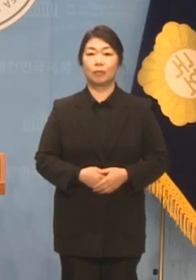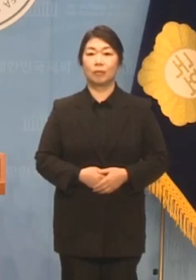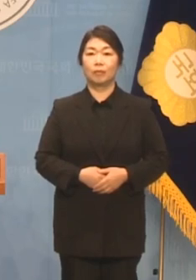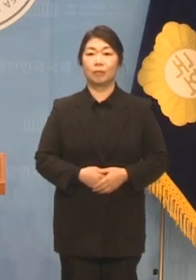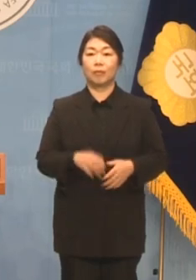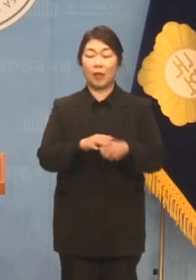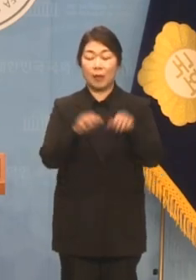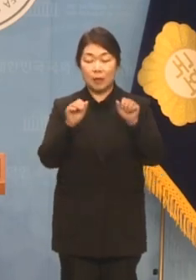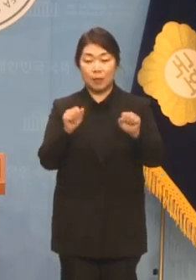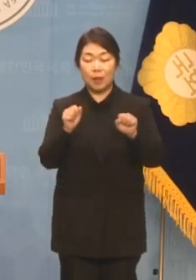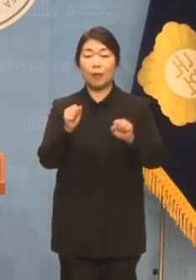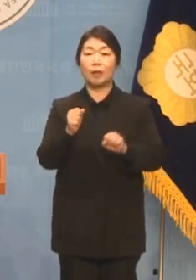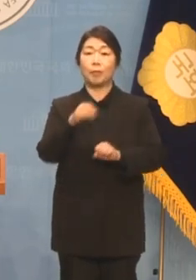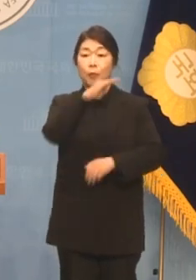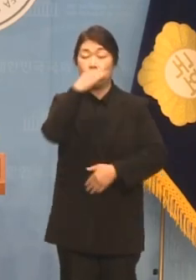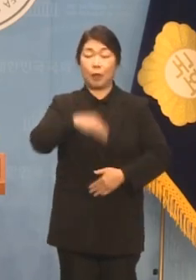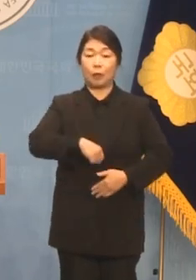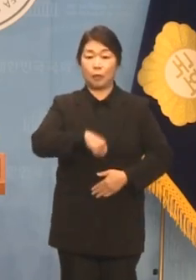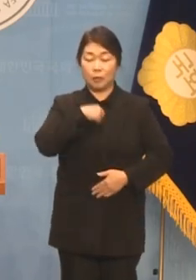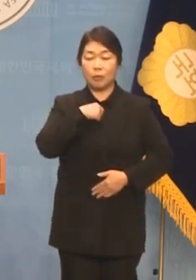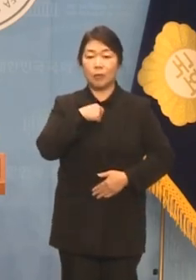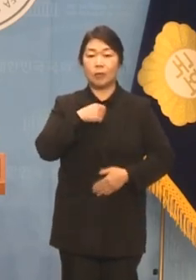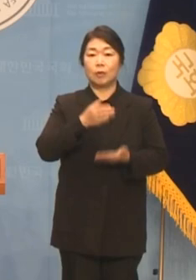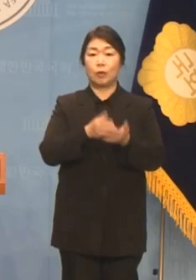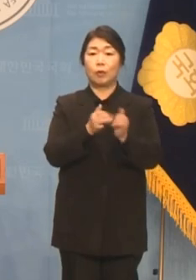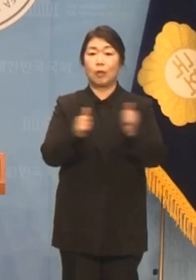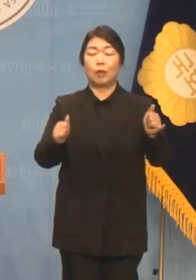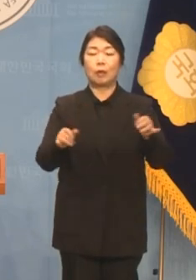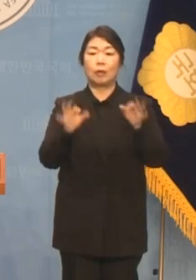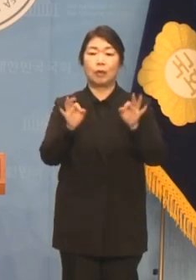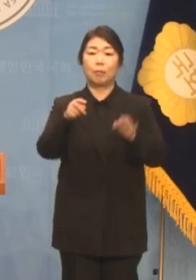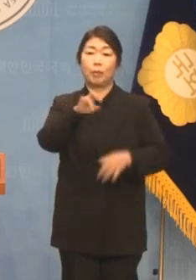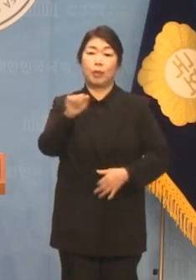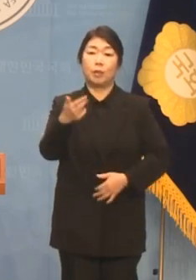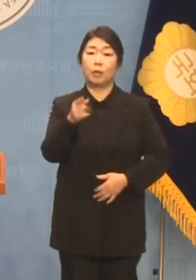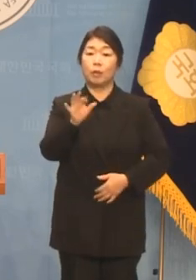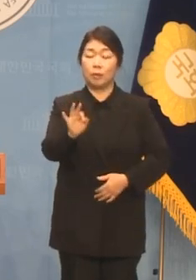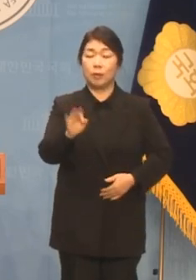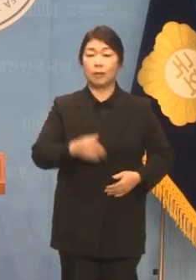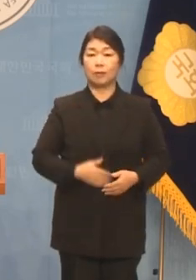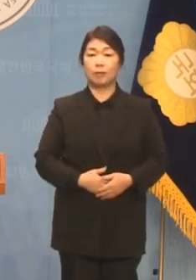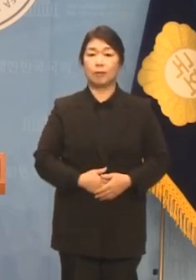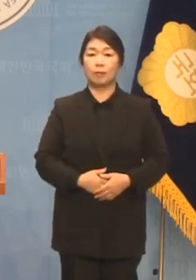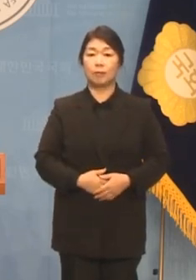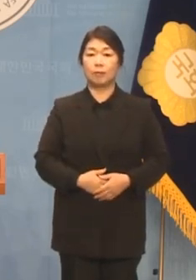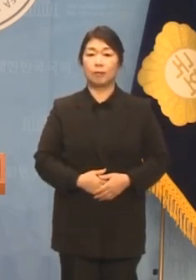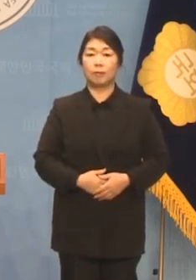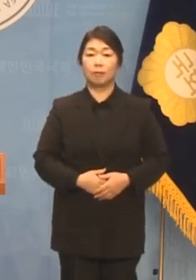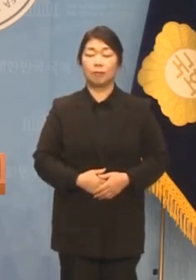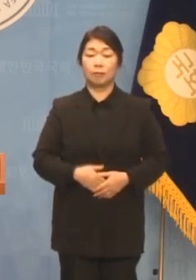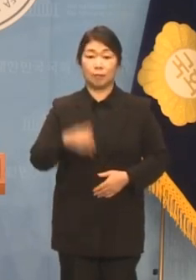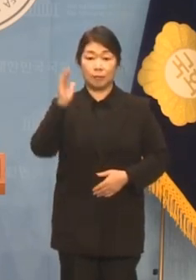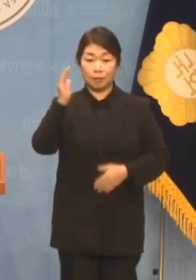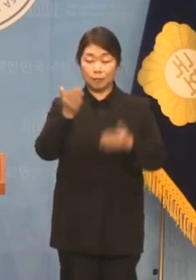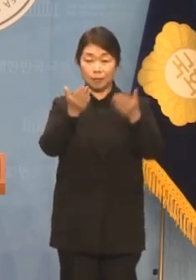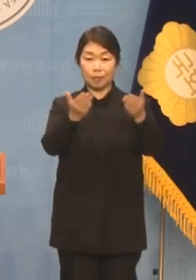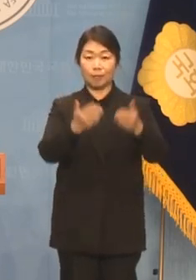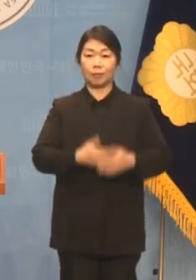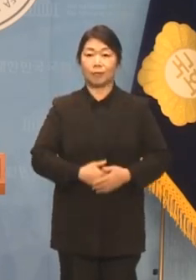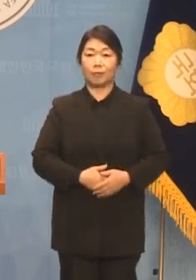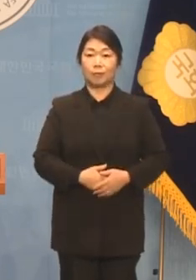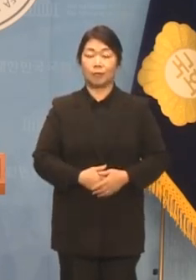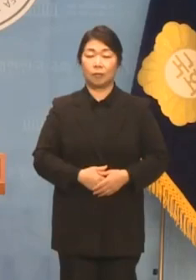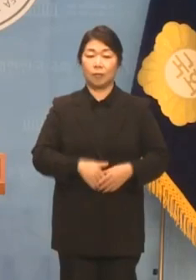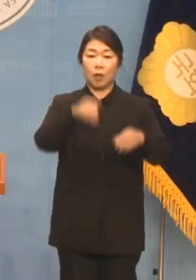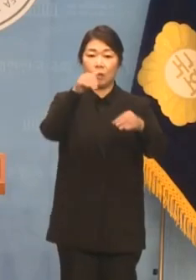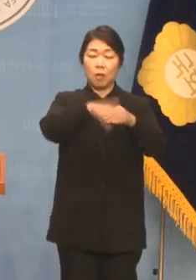네 안녕하십니까 녹색 정의당 대변인 김민정입니다 브리핑 시작하겠습니다